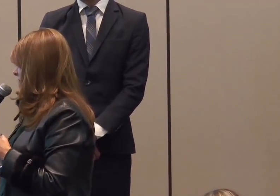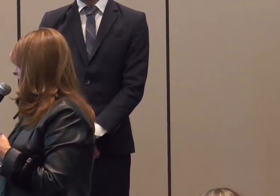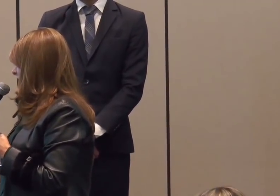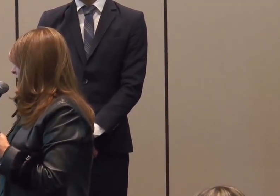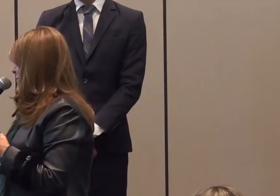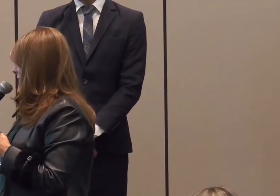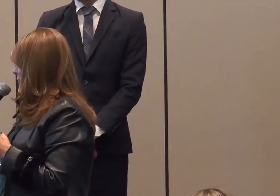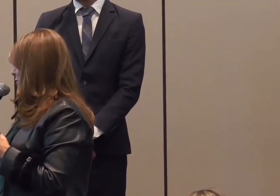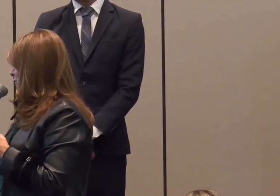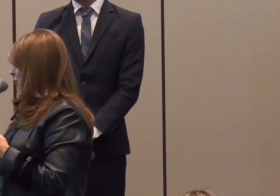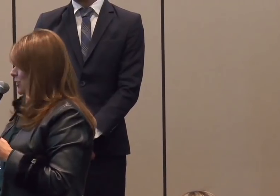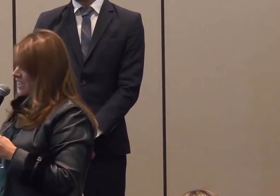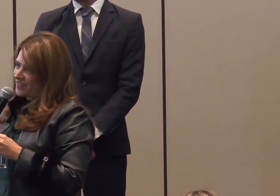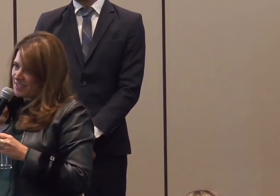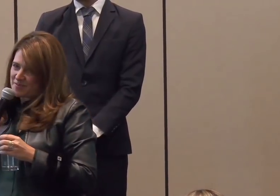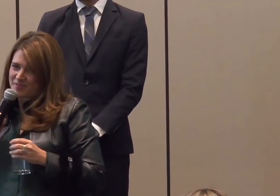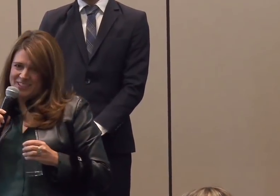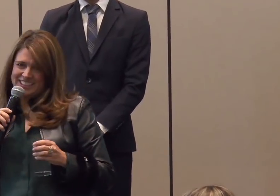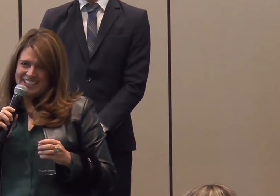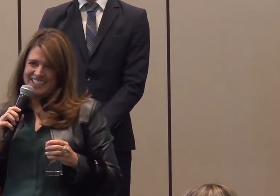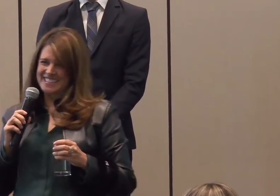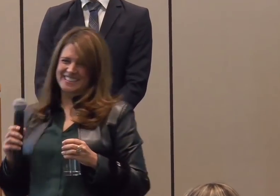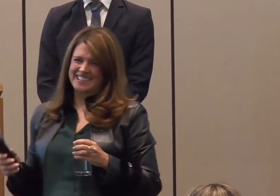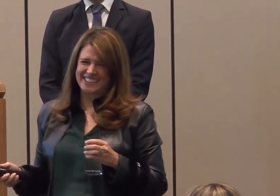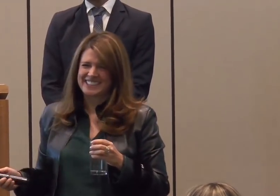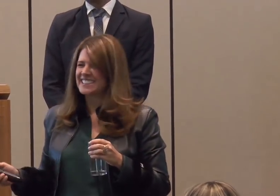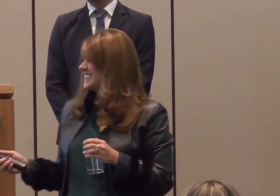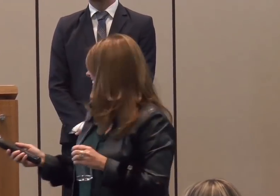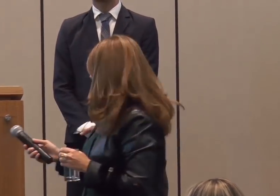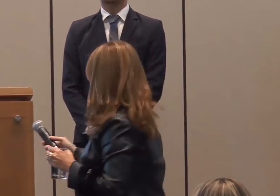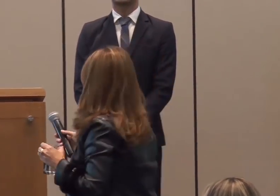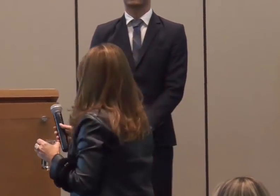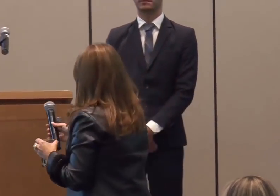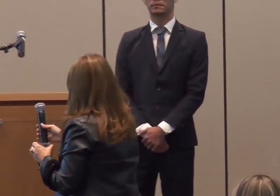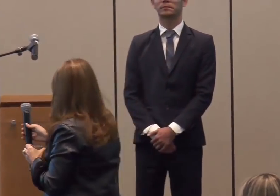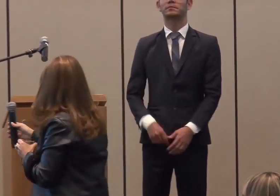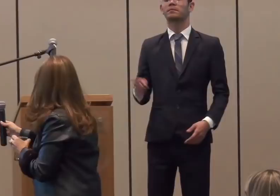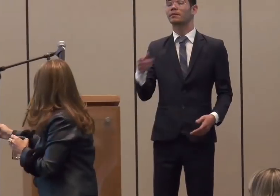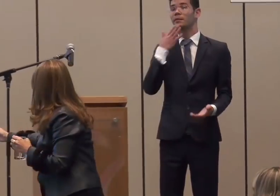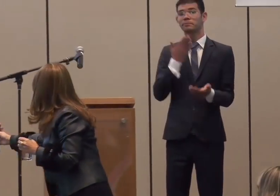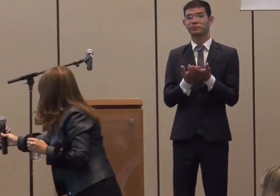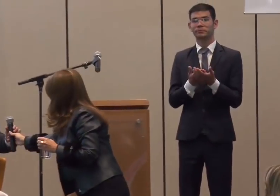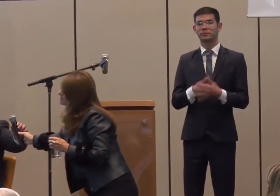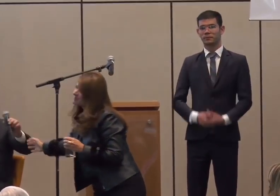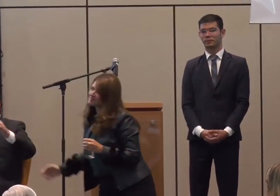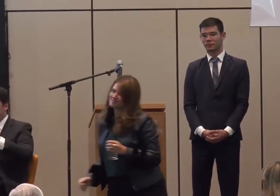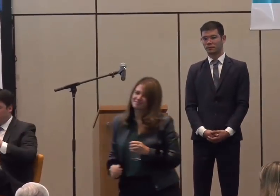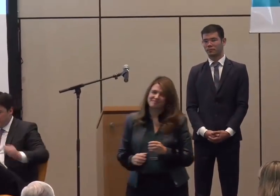de hacerlo y de me quito el susto cuando ya acabé muchas veces bueno en carolina bueno hice mi muy